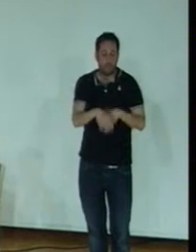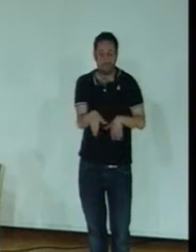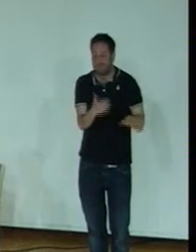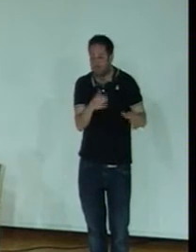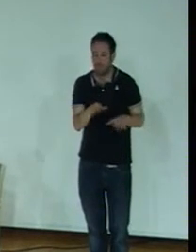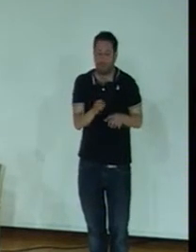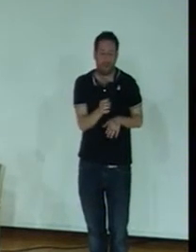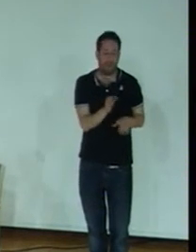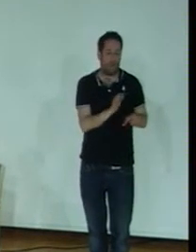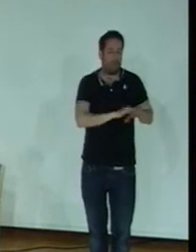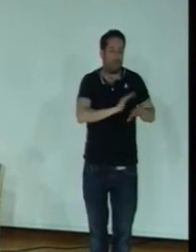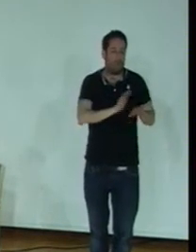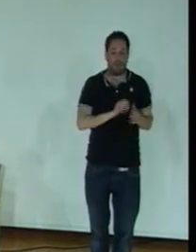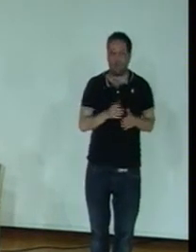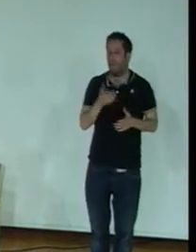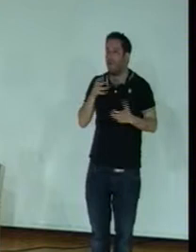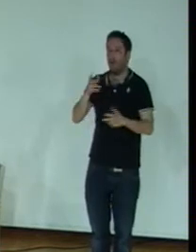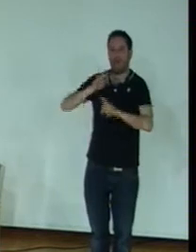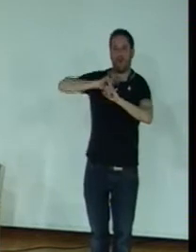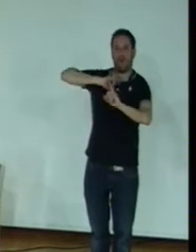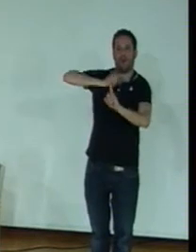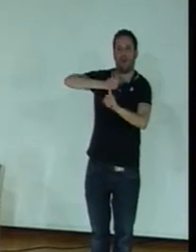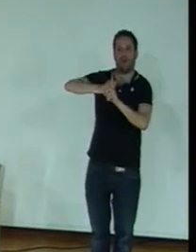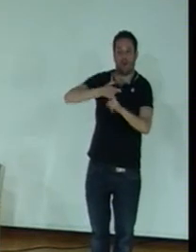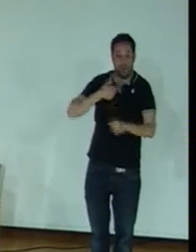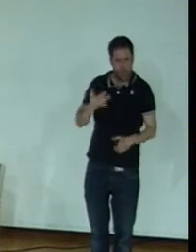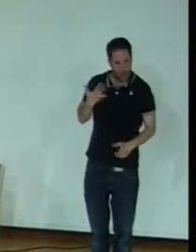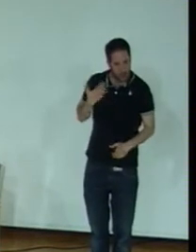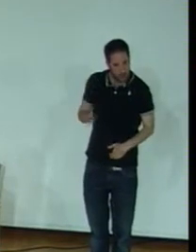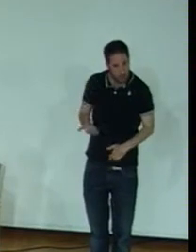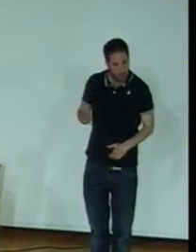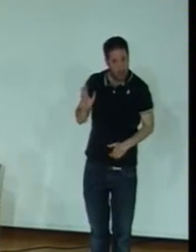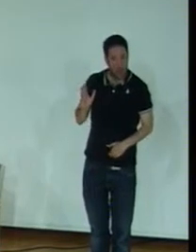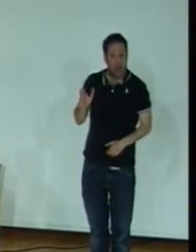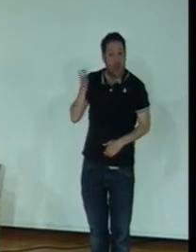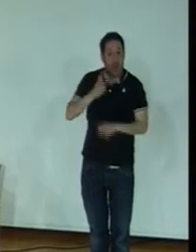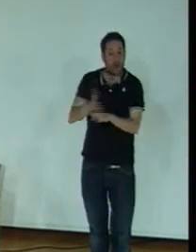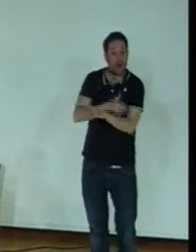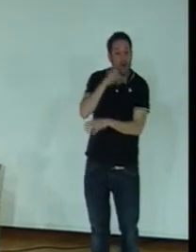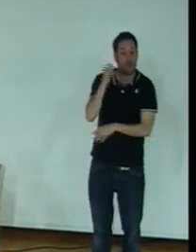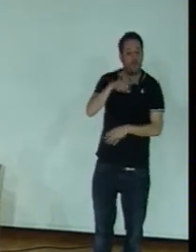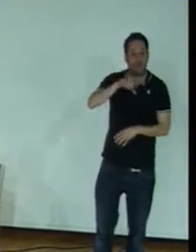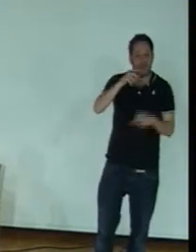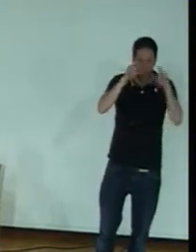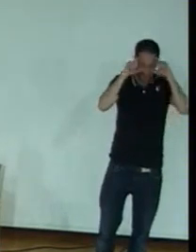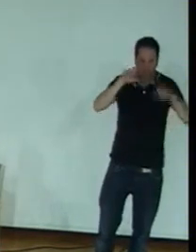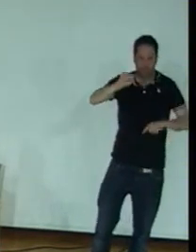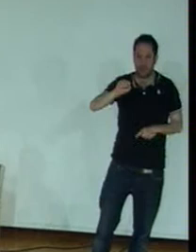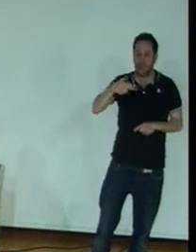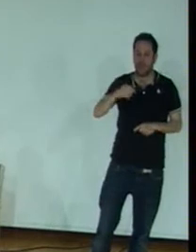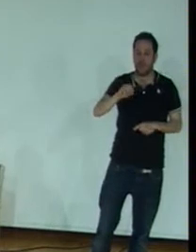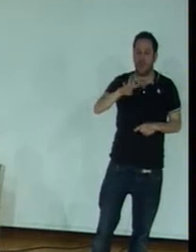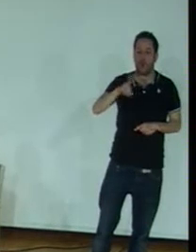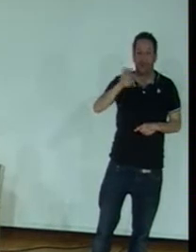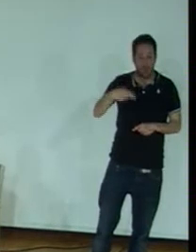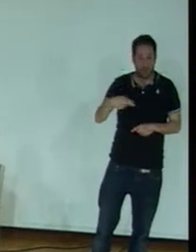longtemps, je ne vais pas prêcher dans le désert, mais je m'intéresse aux données personnelles depuis longtemps et je dois dire qu'avant Snowden et l'affaire Prism, on nous disait « mais vous êtes